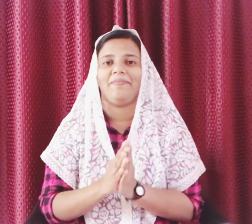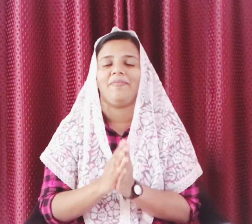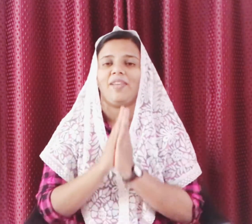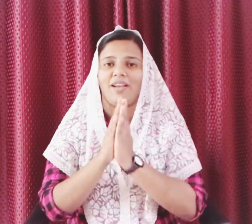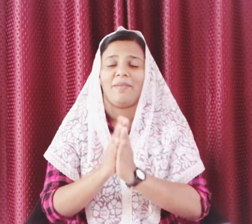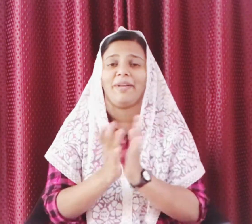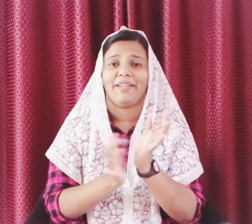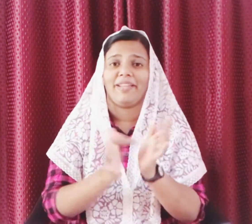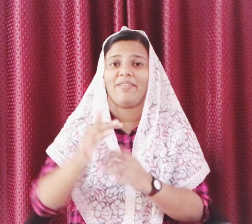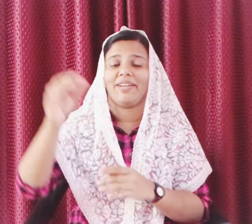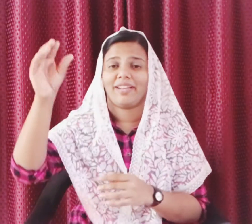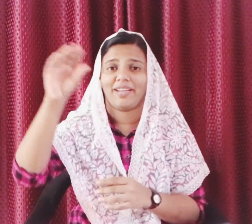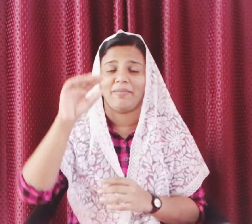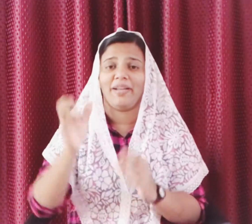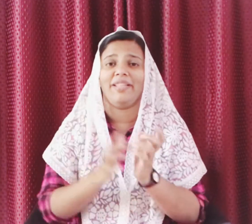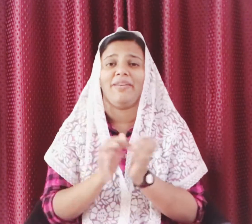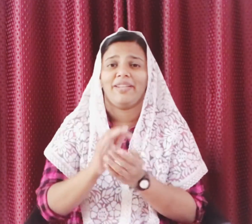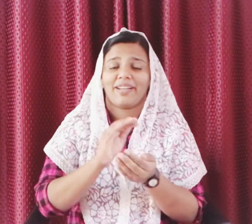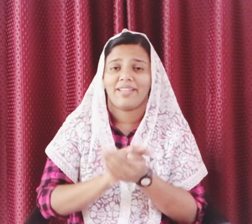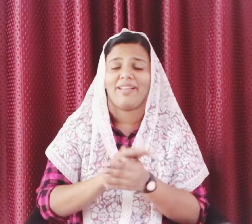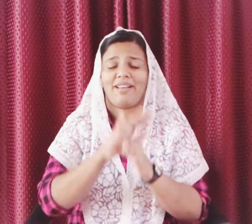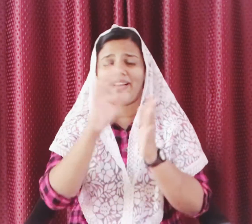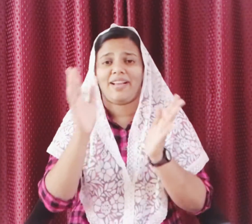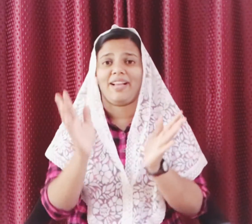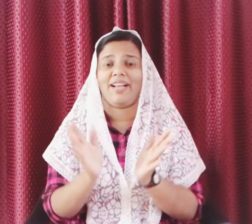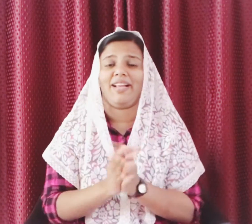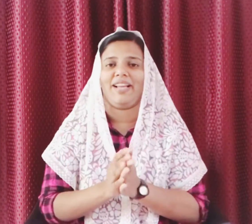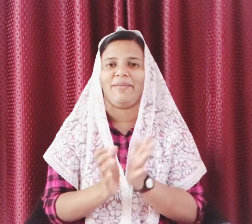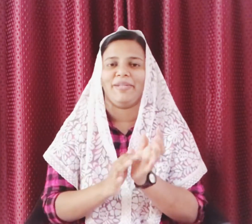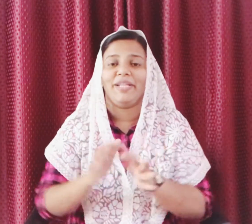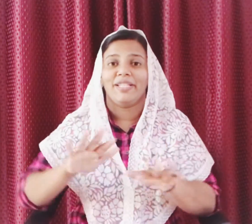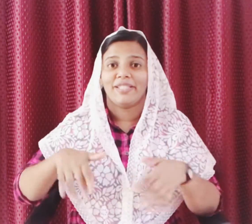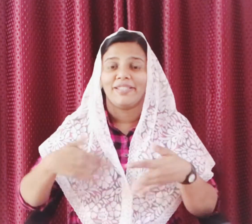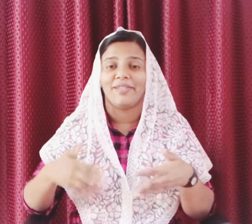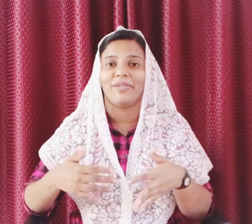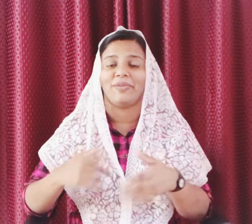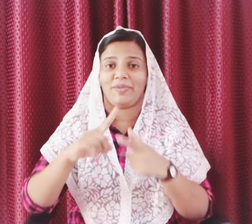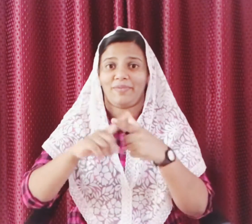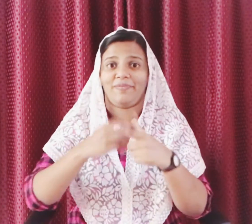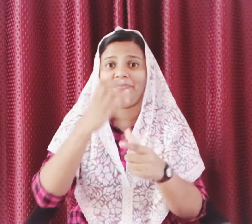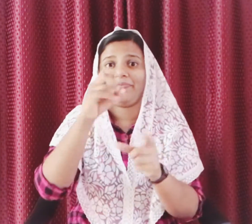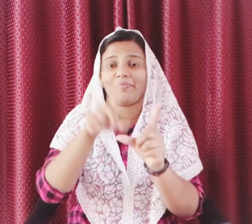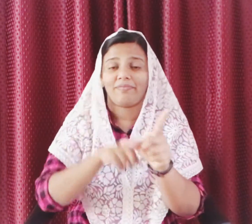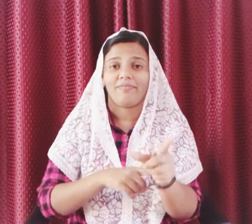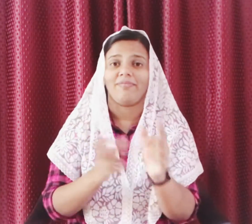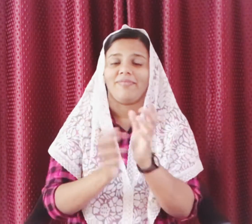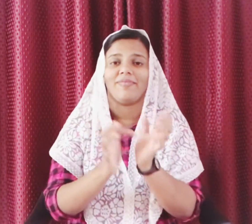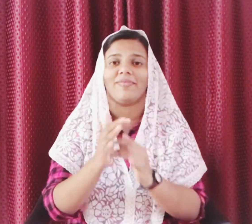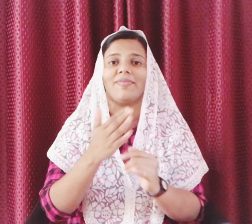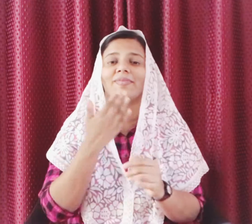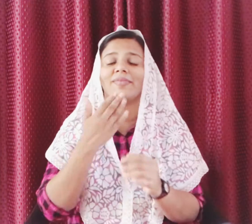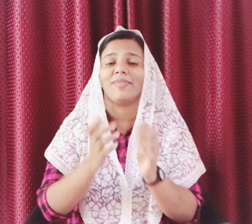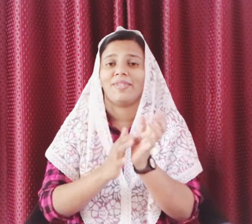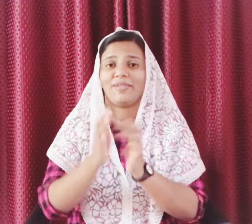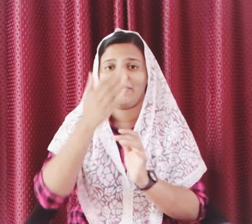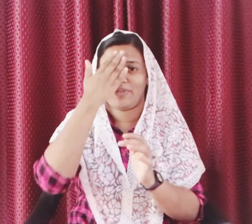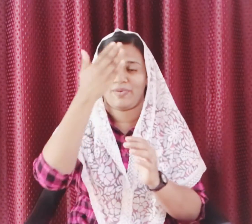ആമേൻ. ദൈവകൃപയ്ക്കായിട്ട്, ദൈവിക കരുതലിനായിട്ടൊക്കെ പ്രിയപ്പെട്ടവരെ, നമുക്ക് സന്തോഷത്തോടെ, ആനന്ദത്തോടെ നമുക്ക് കർത്താവിന് സ്തോത്രം ചെയ്യാം. എല്ലാ